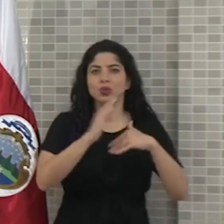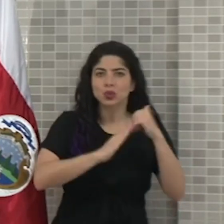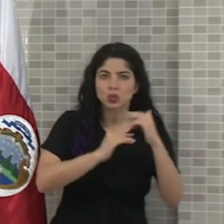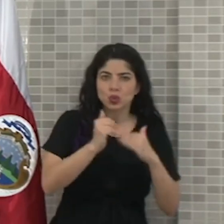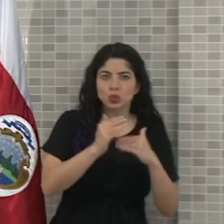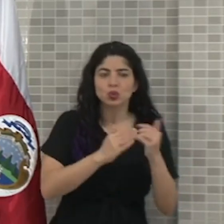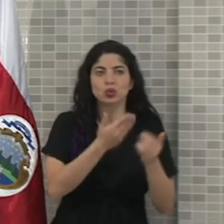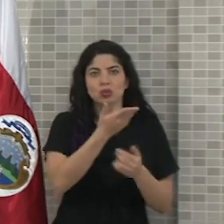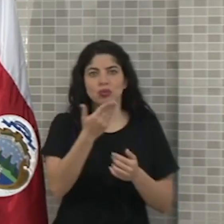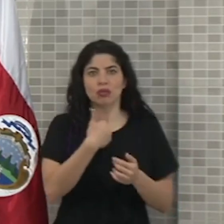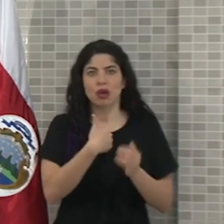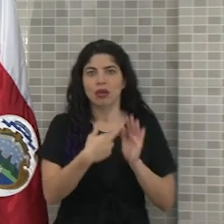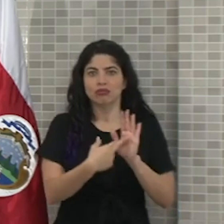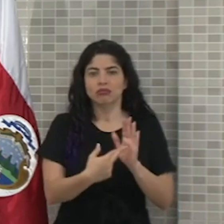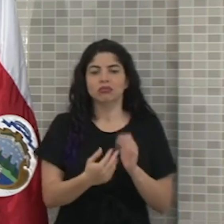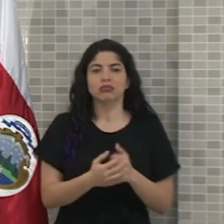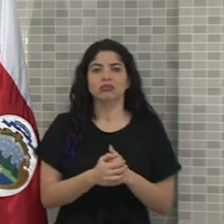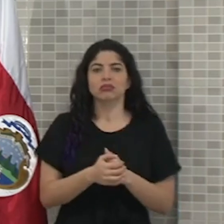construcción,